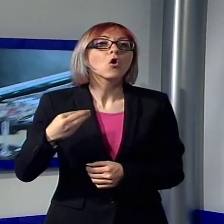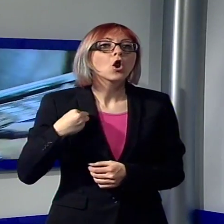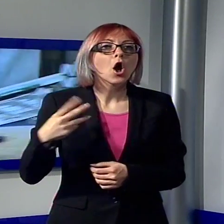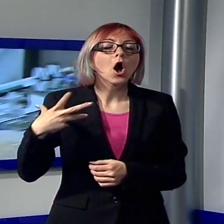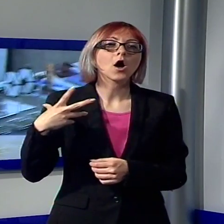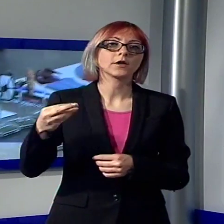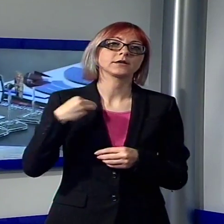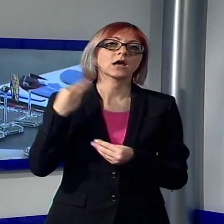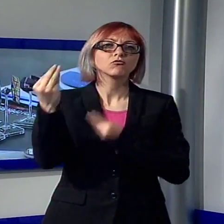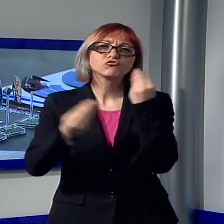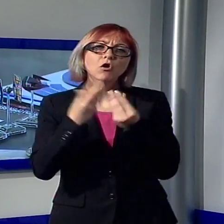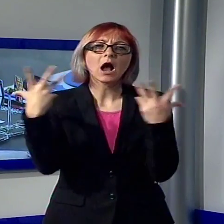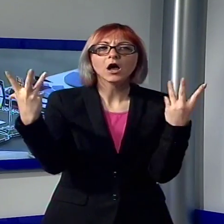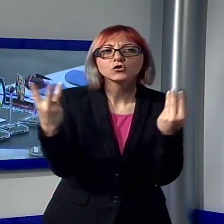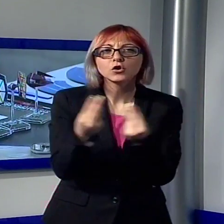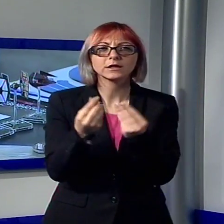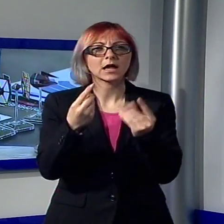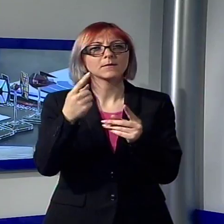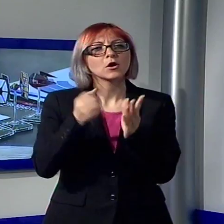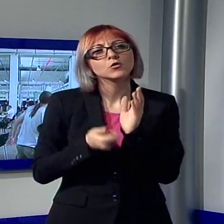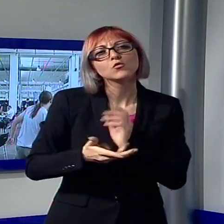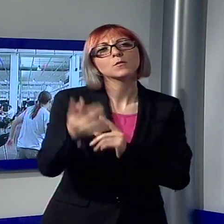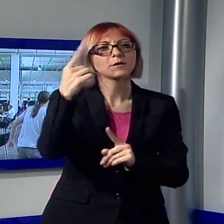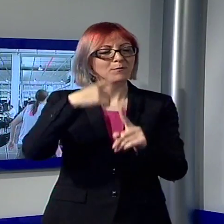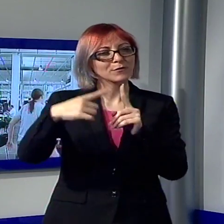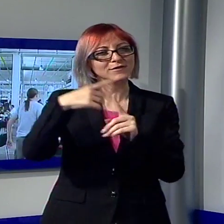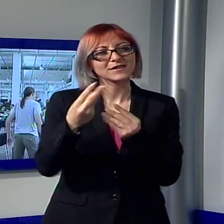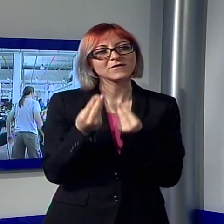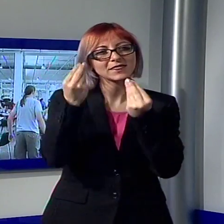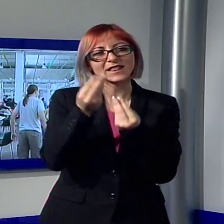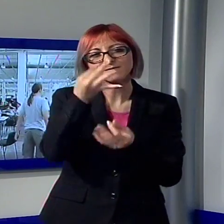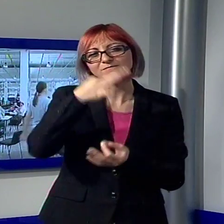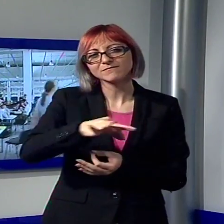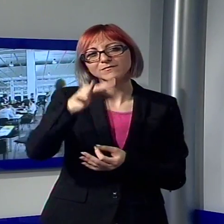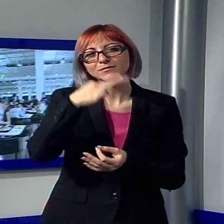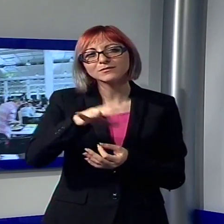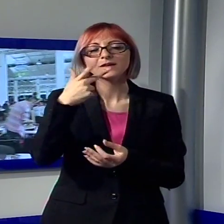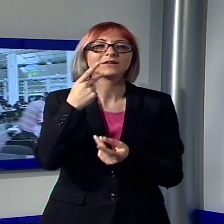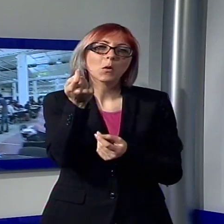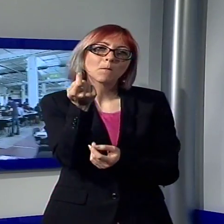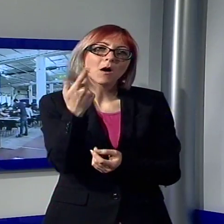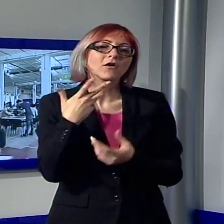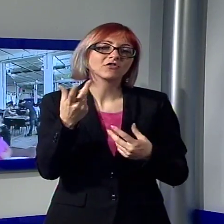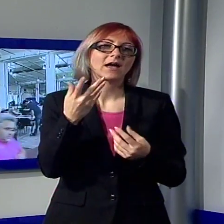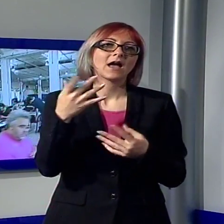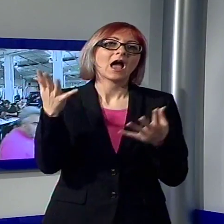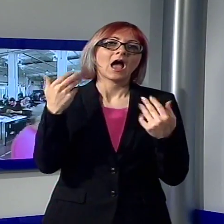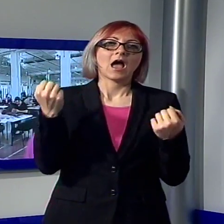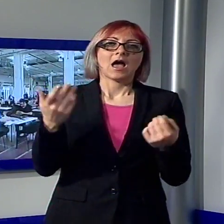Numeri quindi davvero positivi che riescono a descrivere solo in parte un evento che si è svolto in un clima di allegria e passione per il gioco da tavolo.